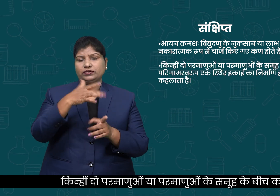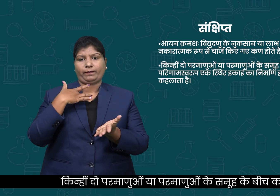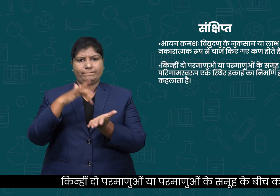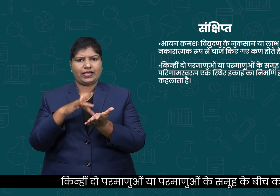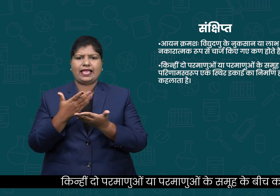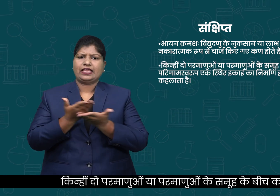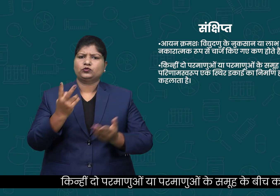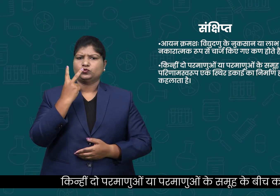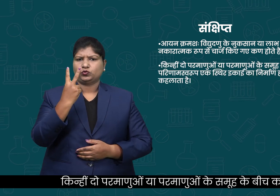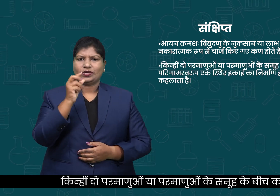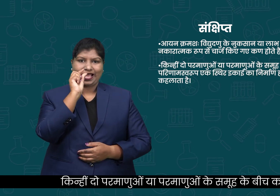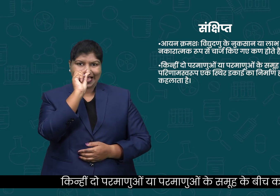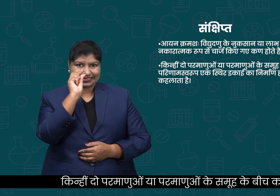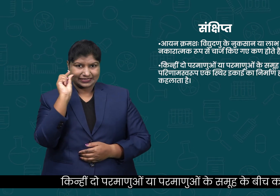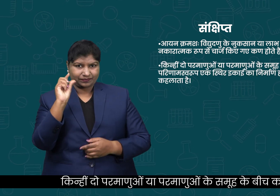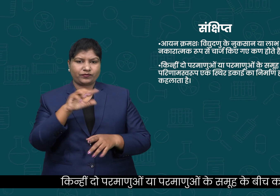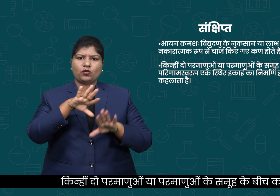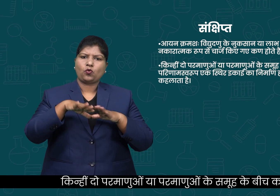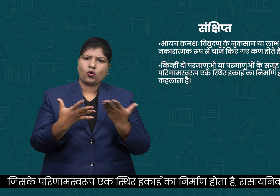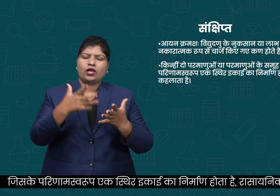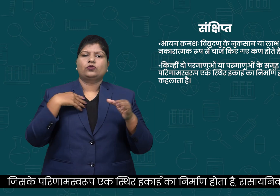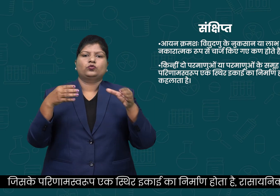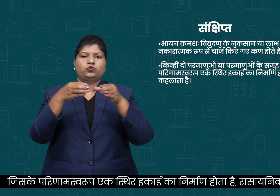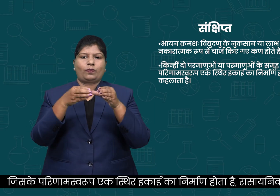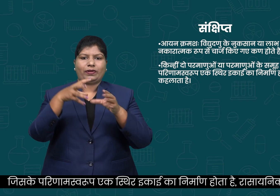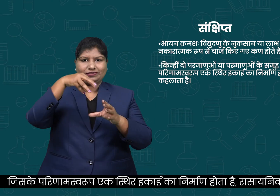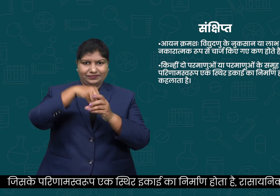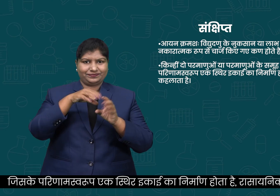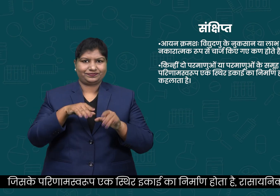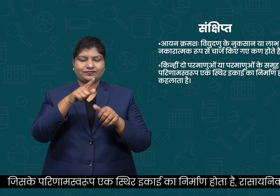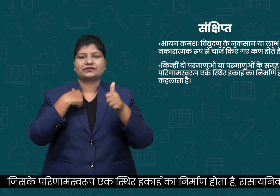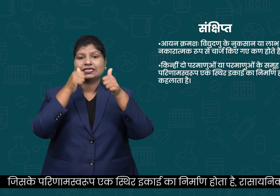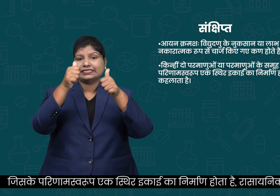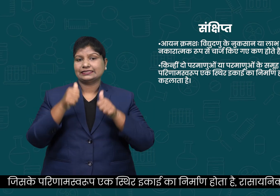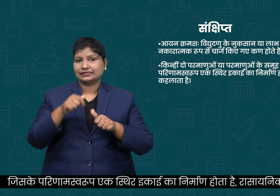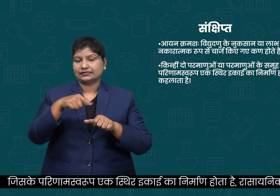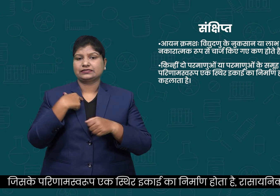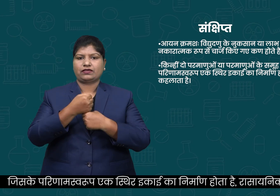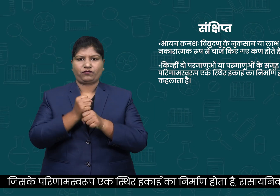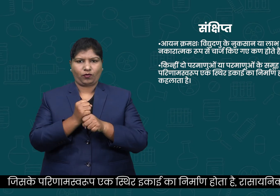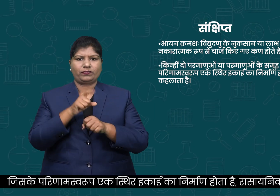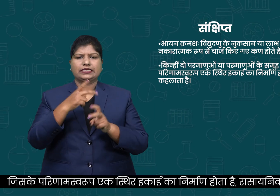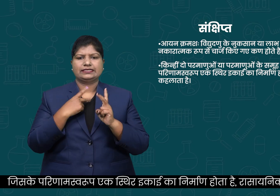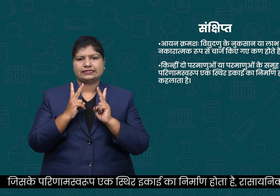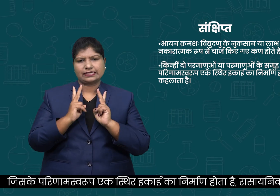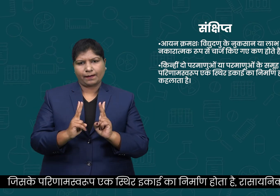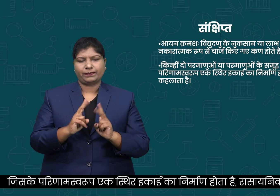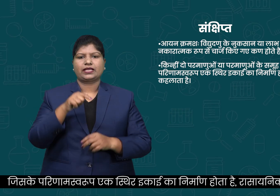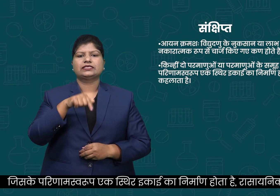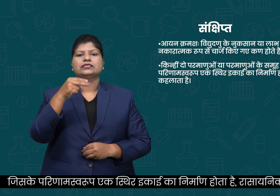परमाणुओं के समूह के बीच का बल, जिसके परमाणु स्वरूप एक स्थिर इकाई का निर्माण